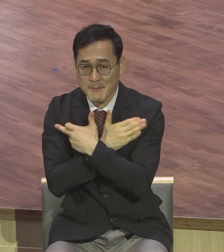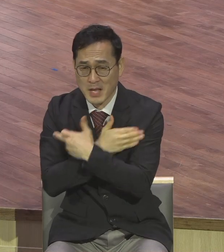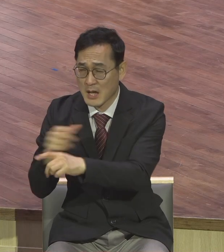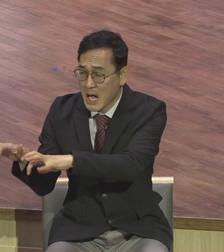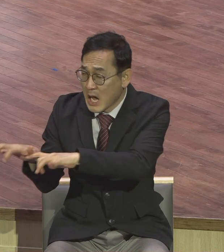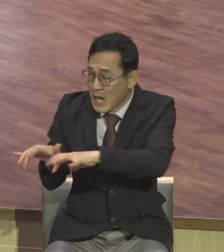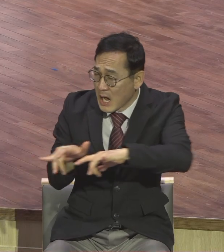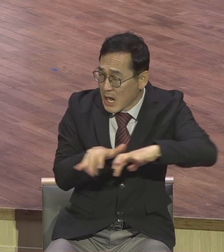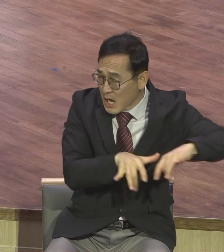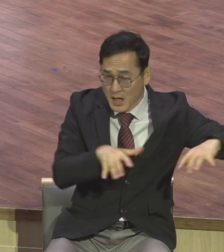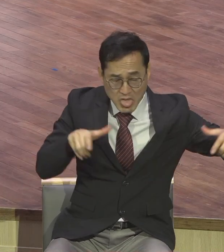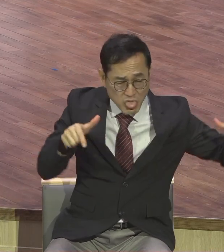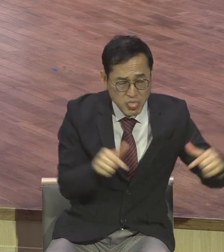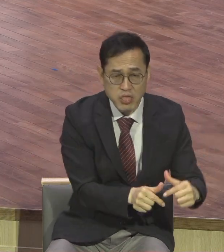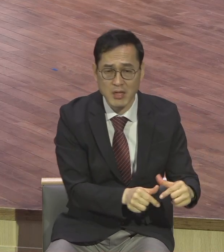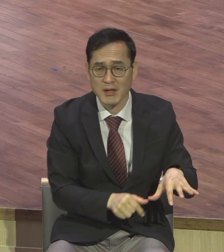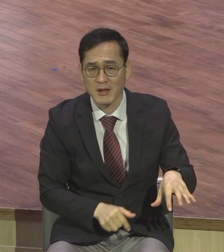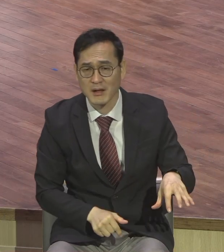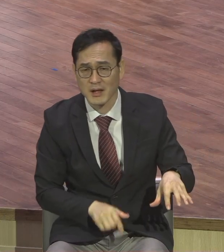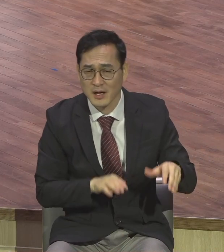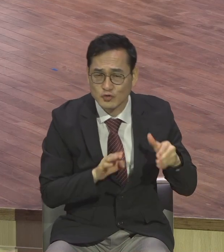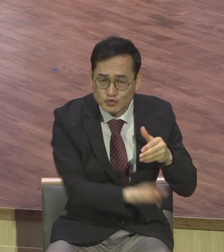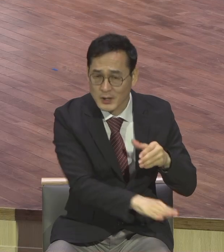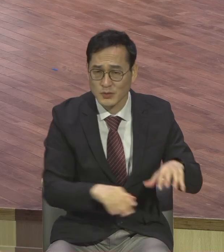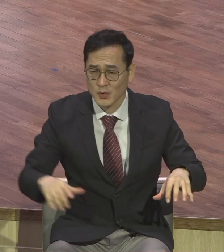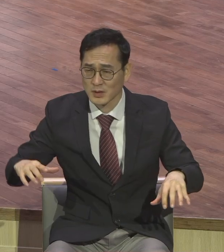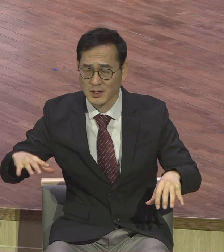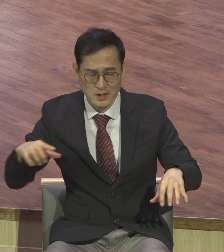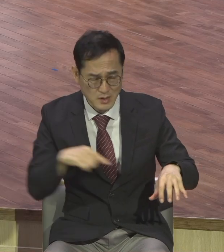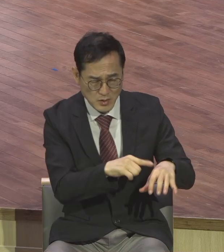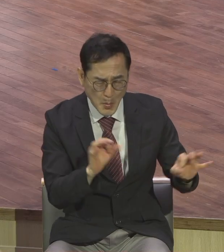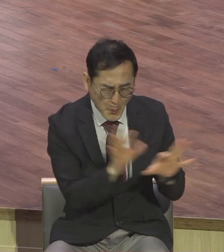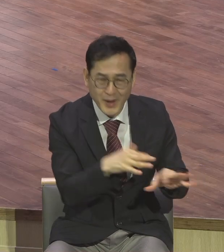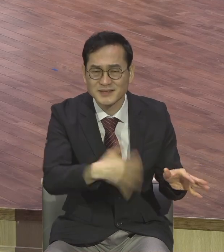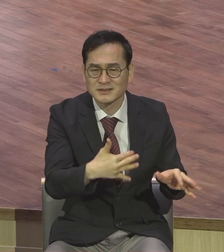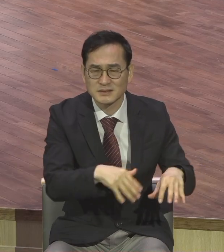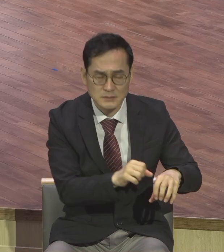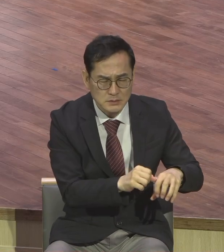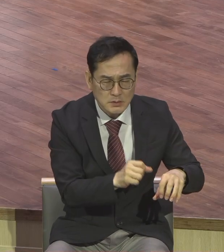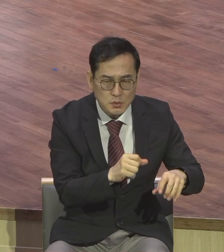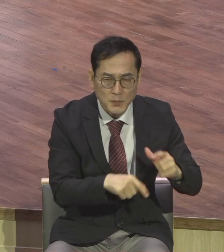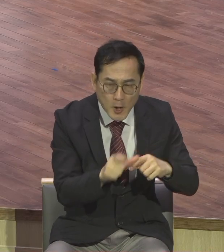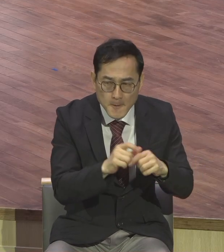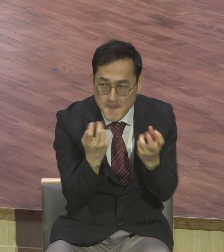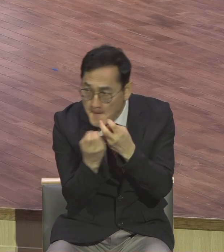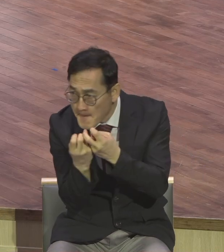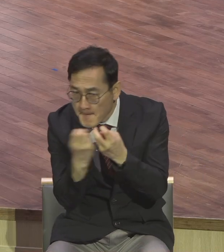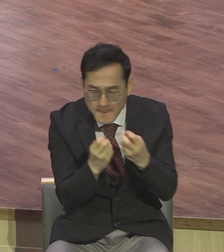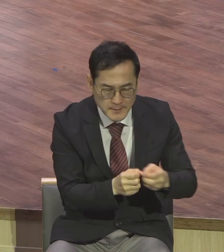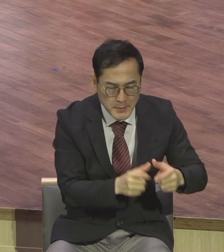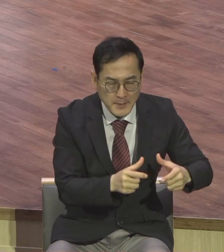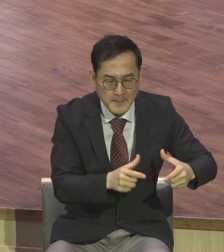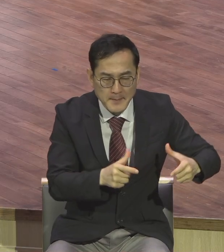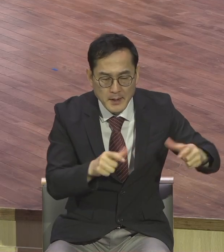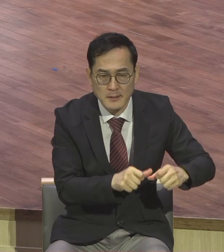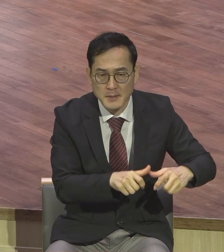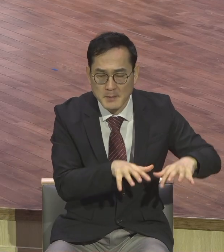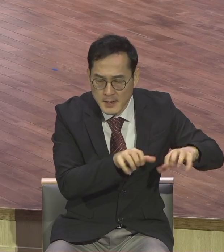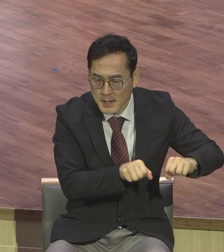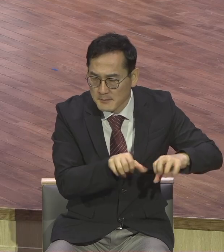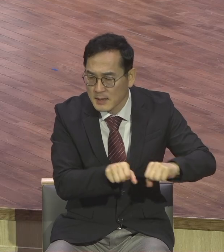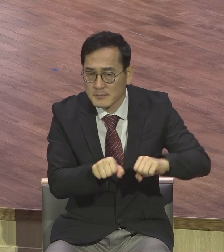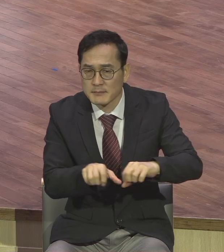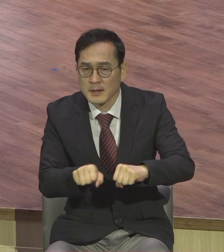그렇게 전개하면서 세력을 확보했고 3개월 전부터 이제 시작된